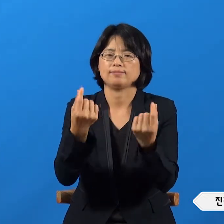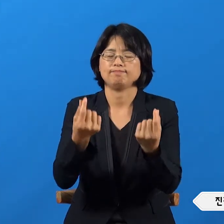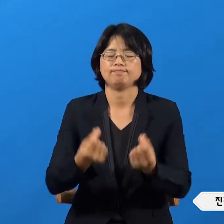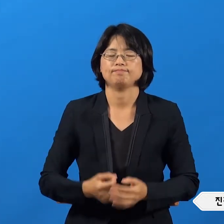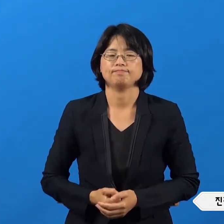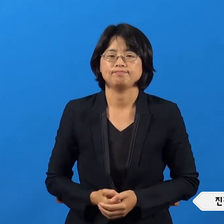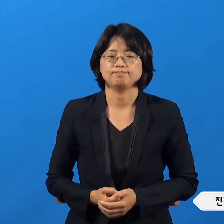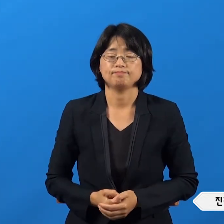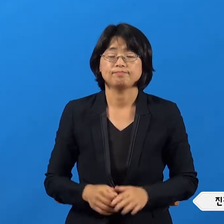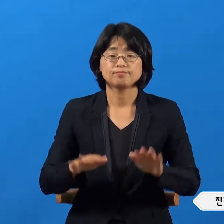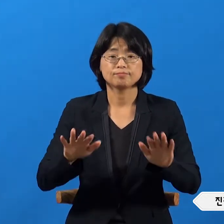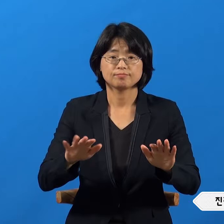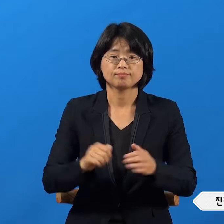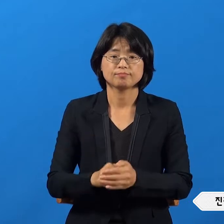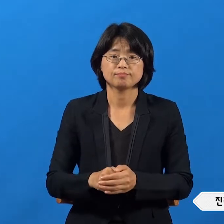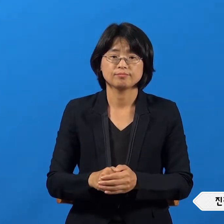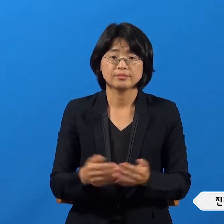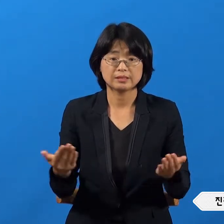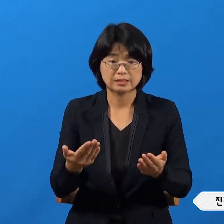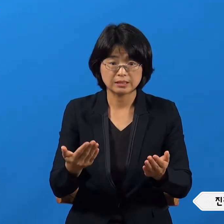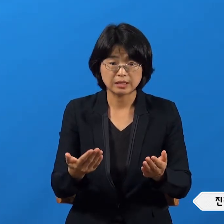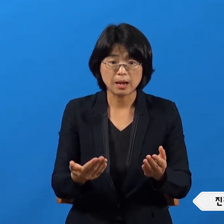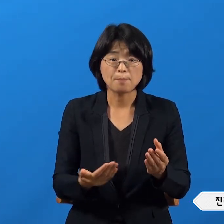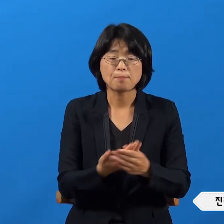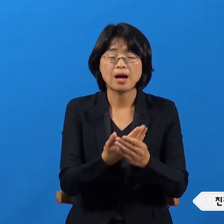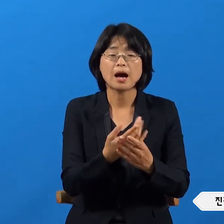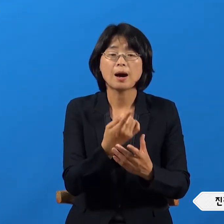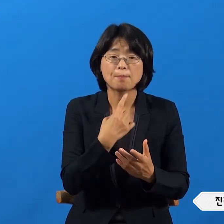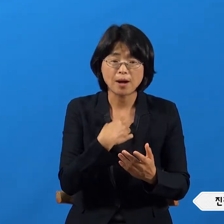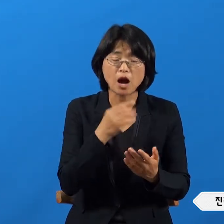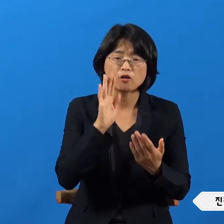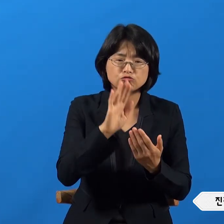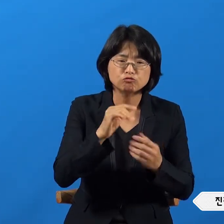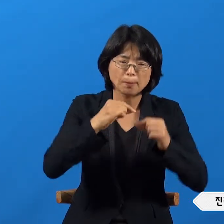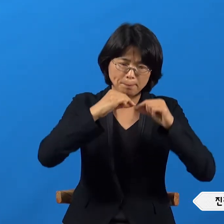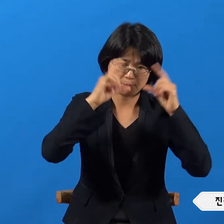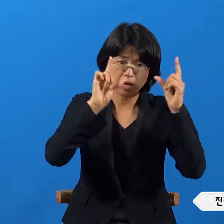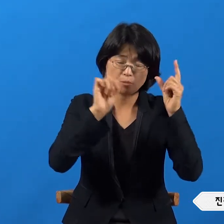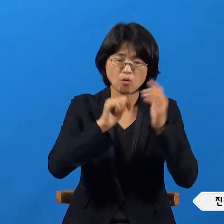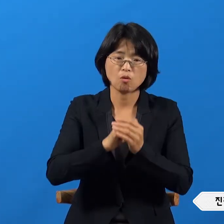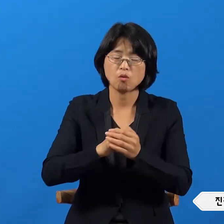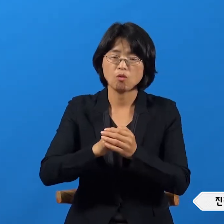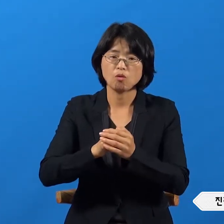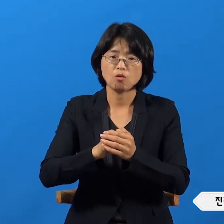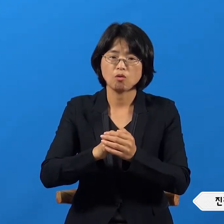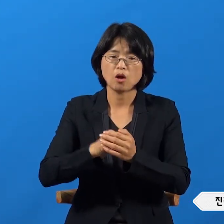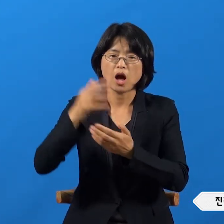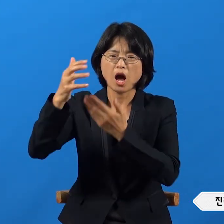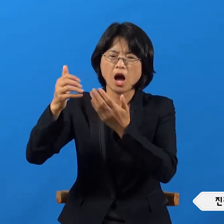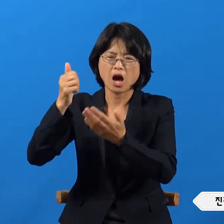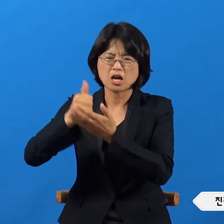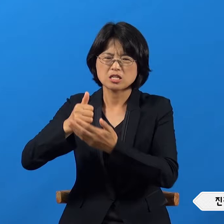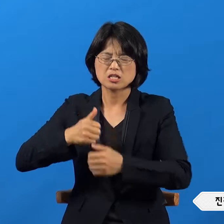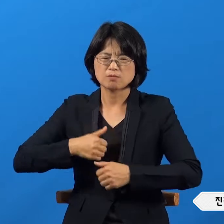깨닫습니다. 하나님의 진노하심은 자기들의 원망임을 깨닫습니다. 그리고 주님 앞에 나옵니다. 회개하기